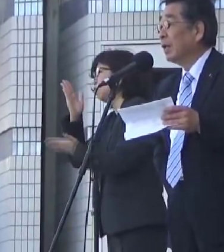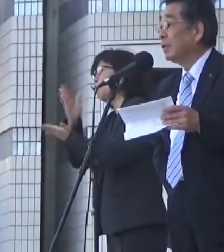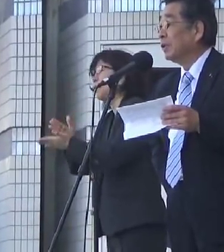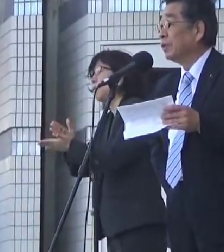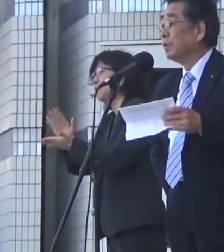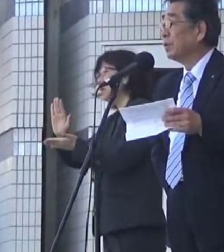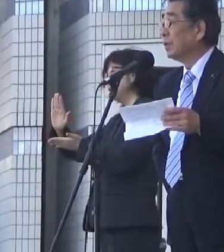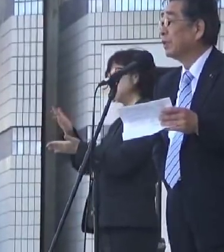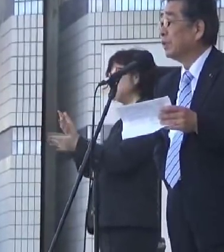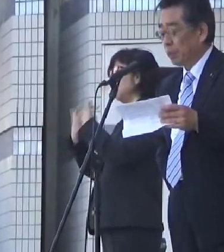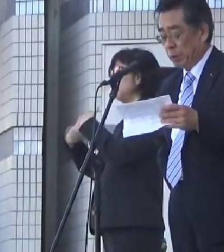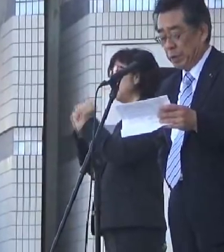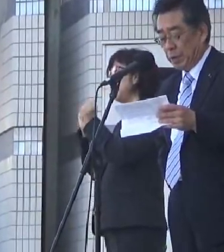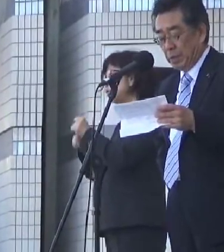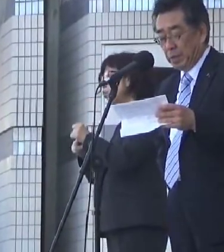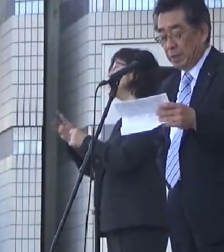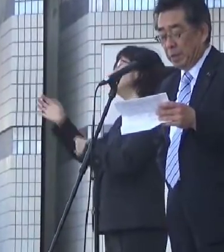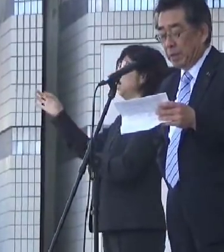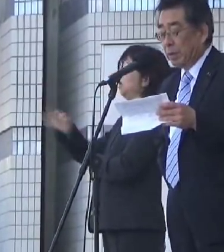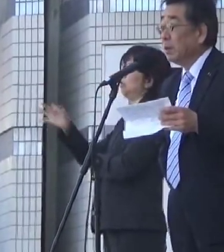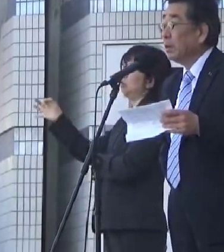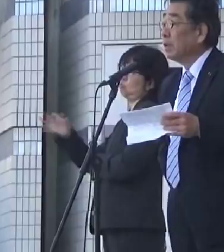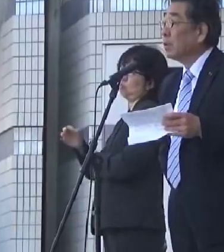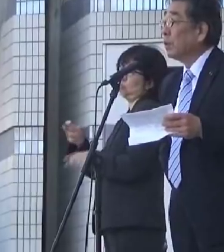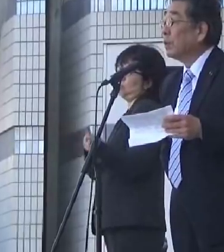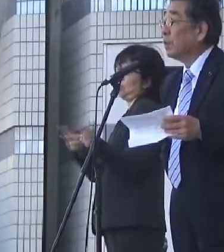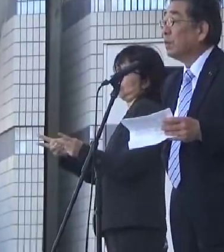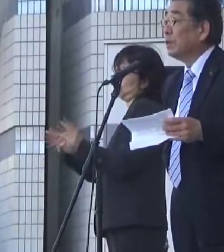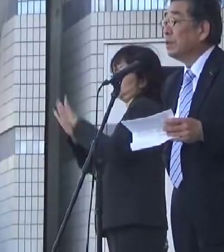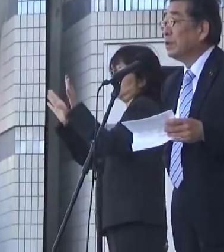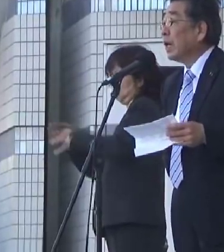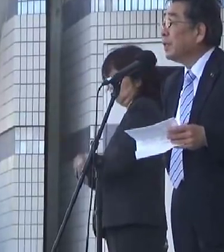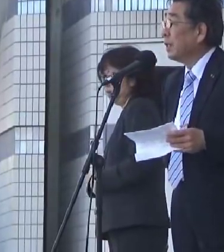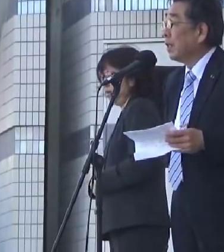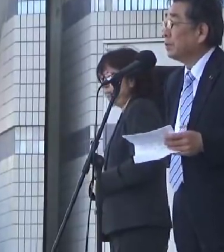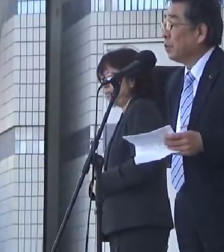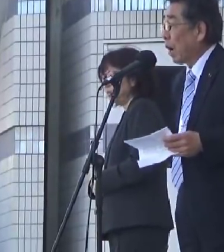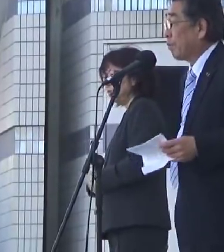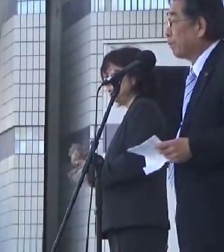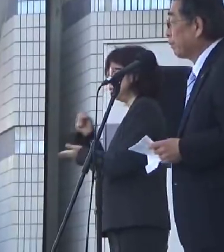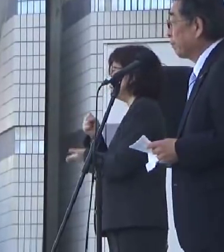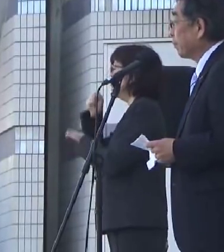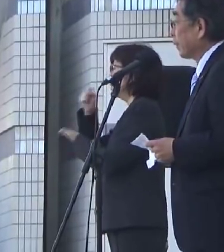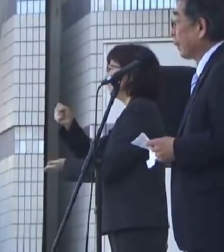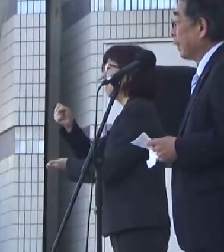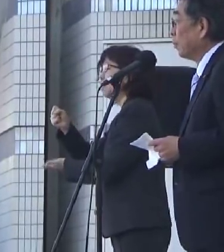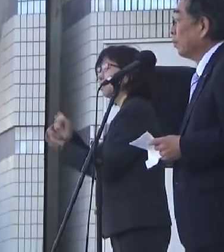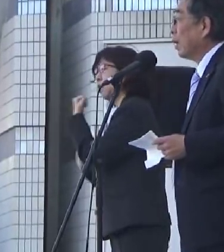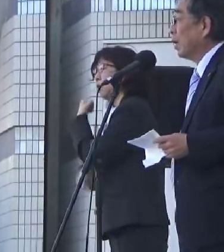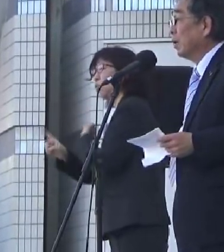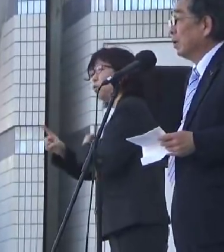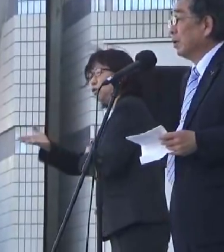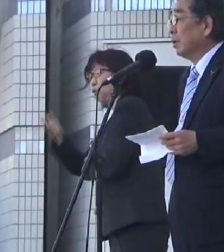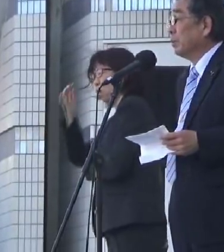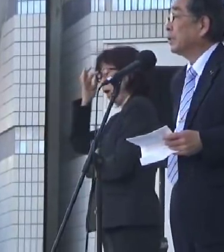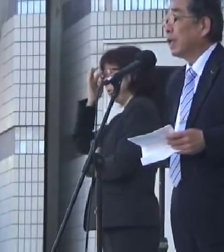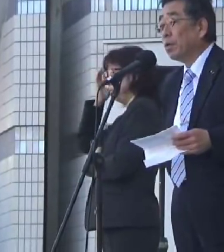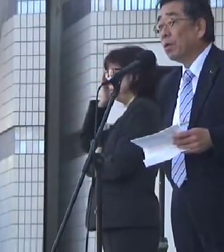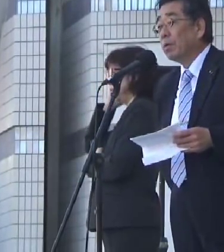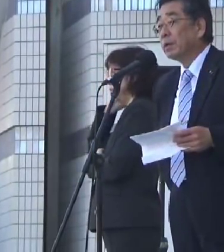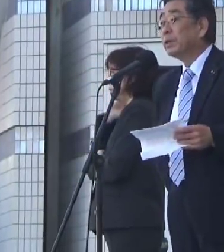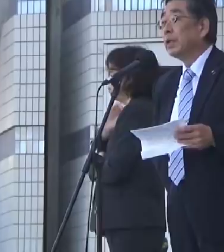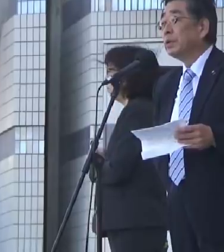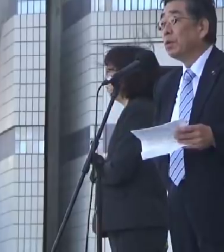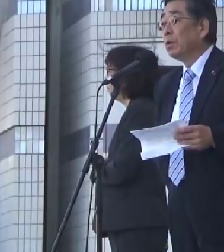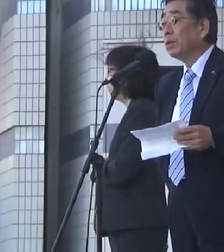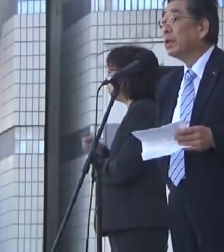度が経産省によって作られました。これどこに財源があるのか、これは皆さ